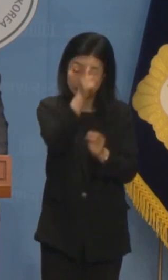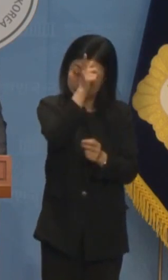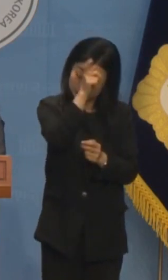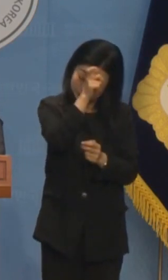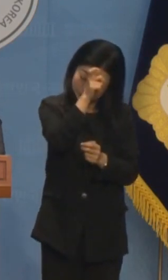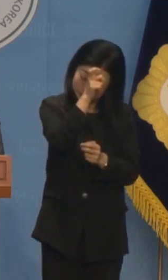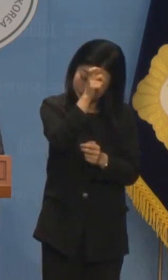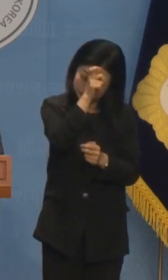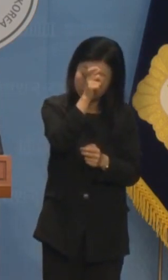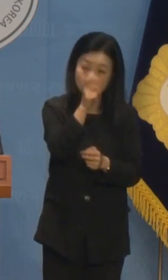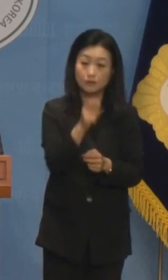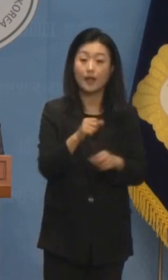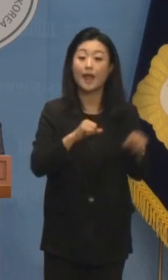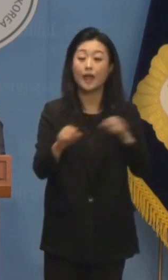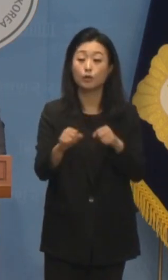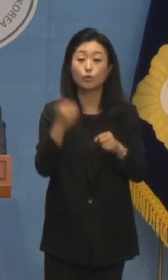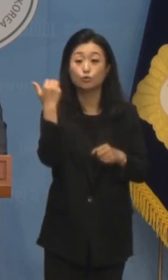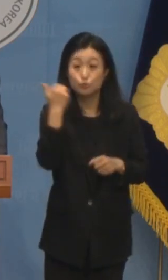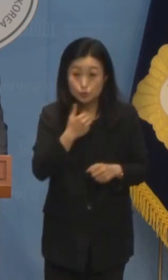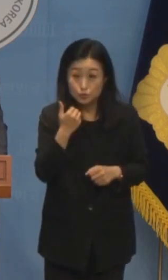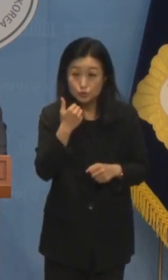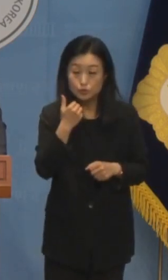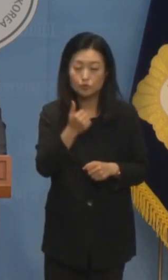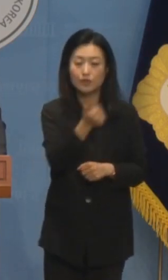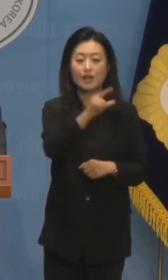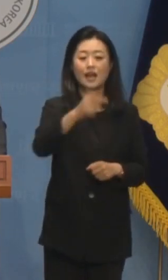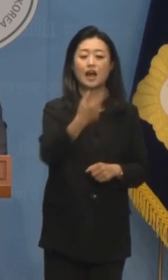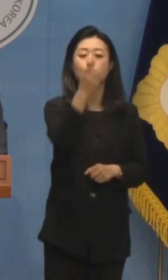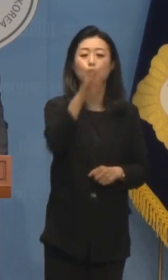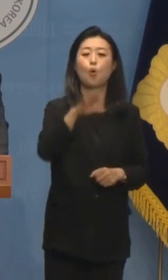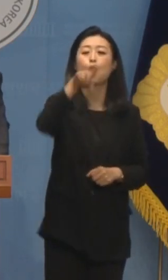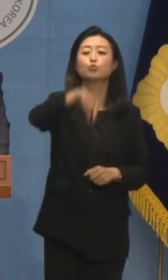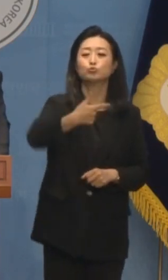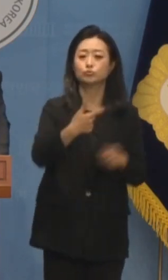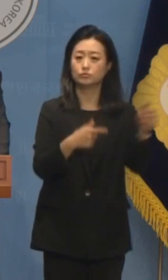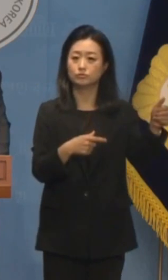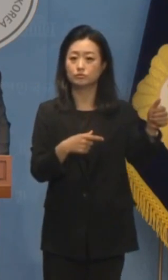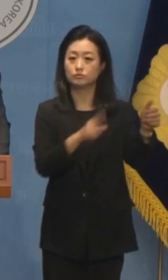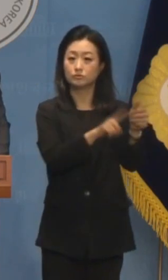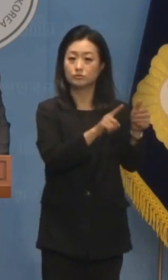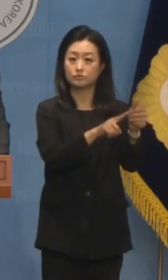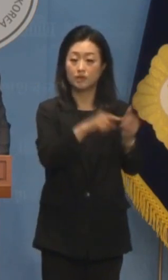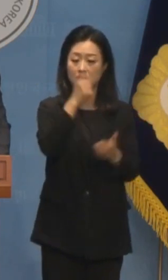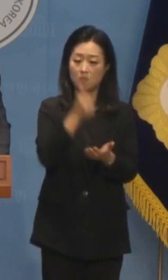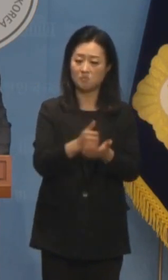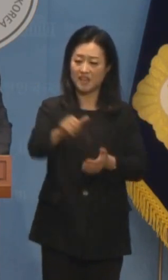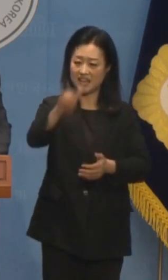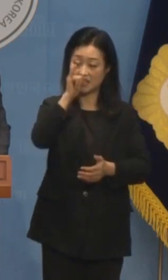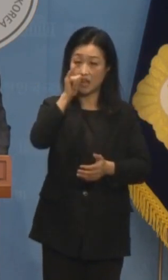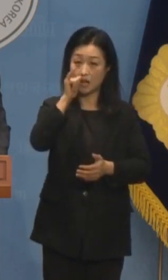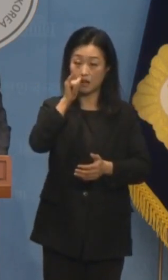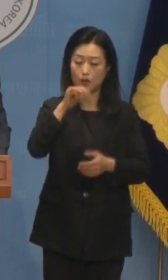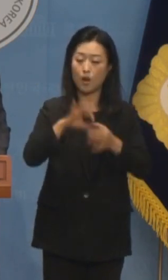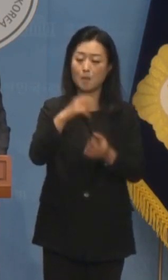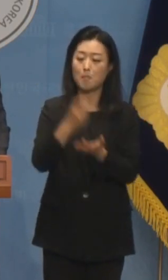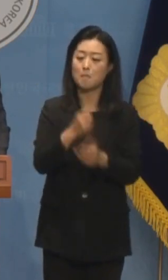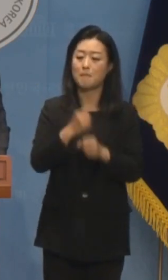방식으로 행동하는 것을 범죄로 규정해야 된다 이렇게 주장한 바가 있습니다.